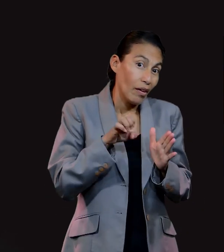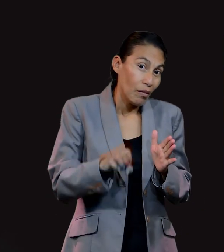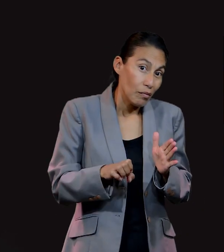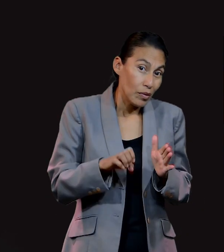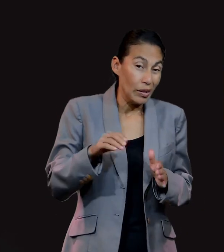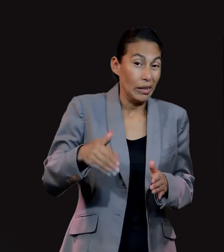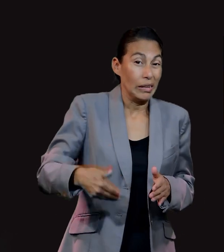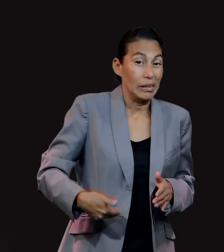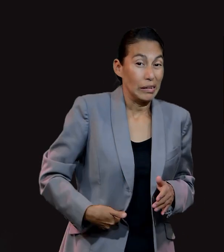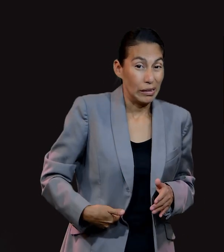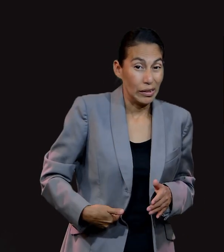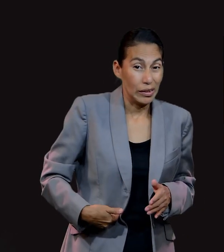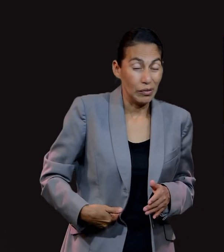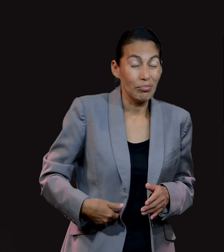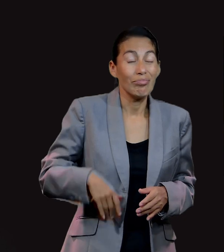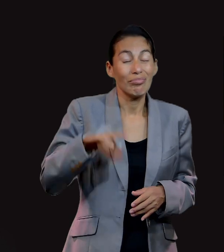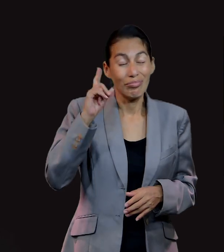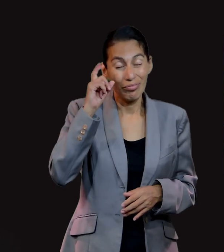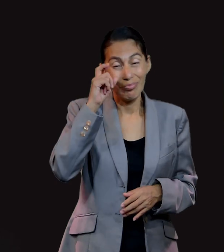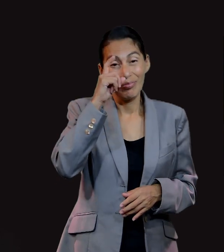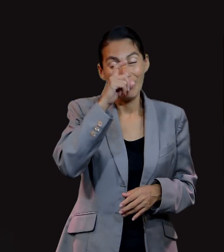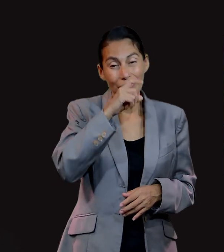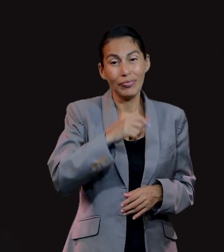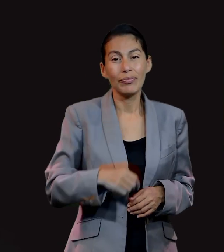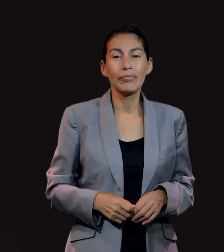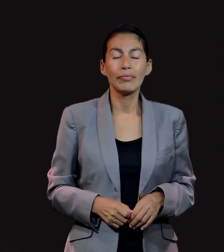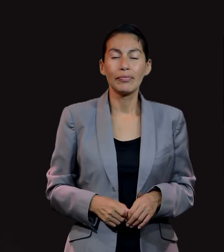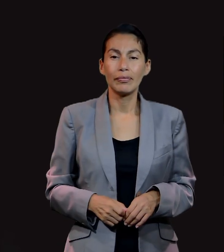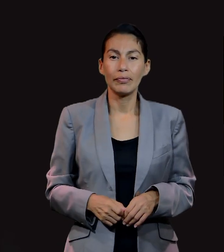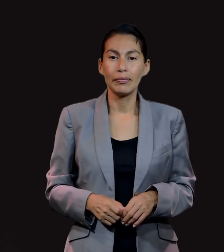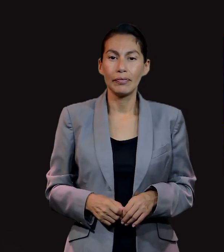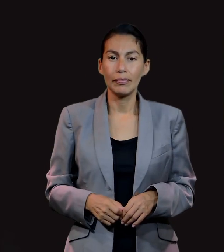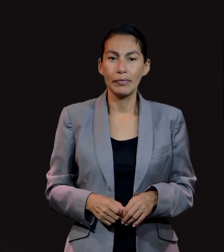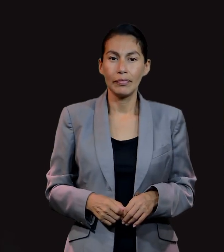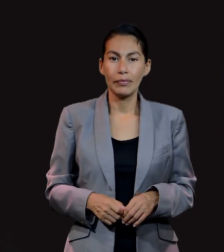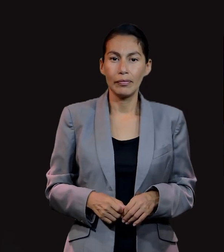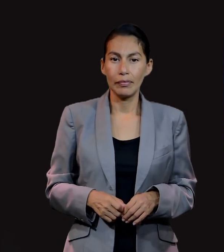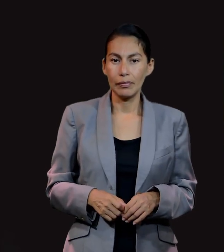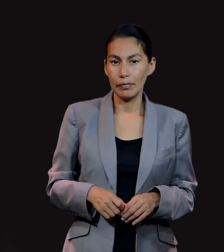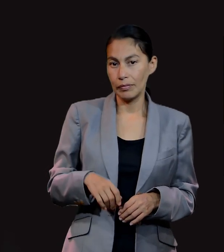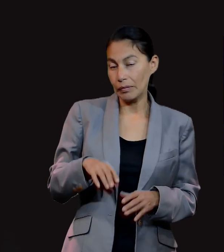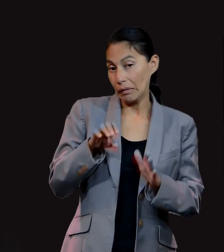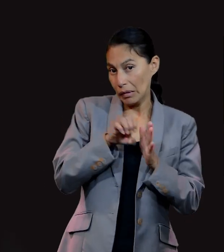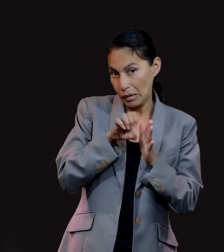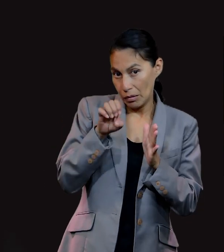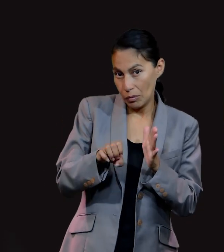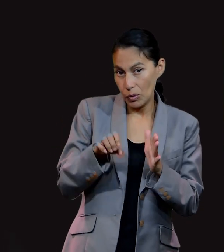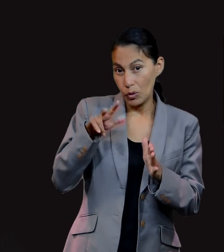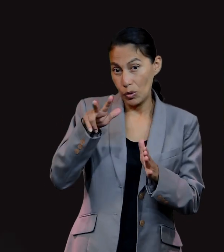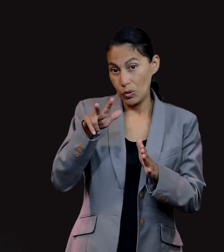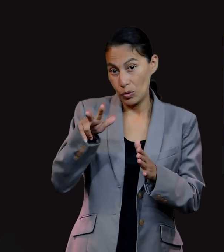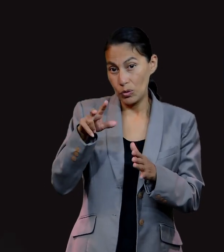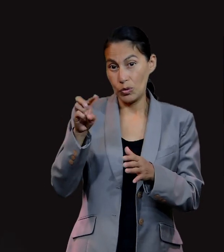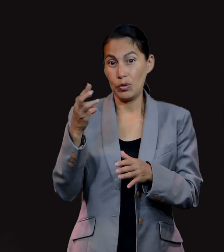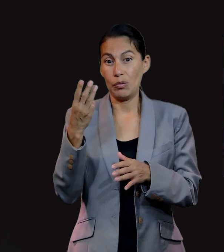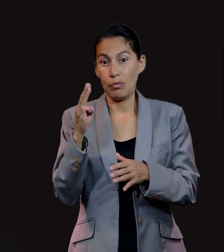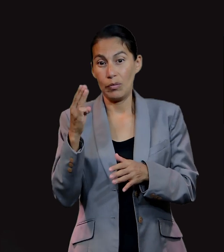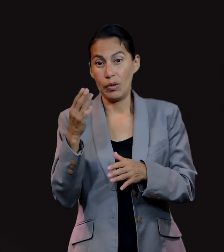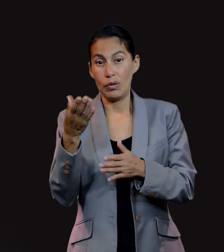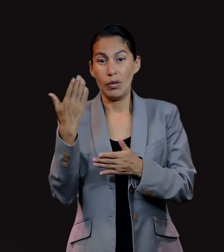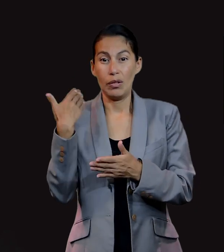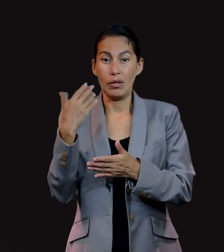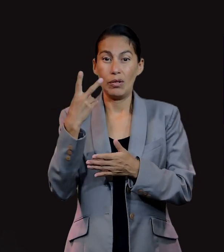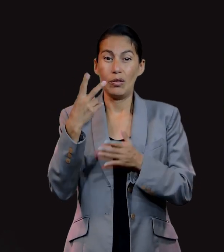por ejemplo he tenido algunos accidentes bastante severos por ejemplo en el